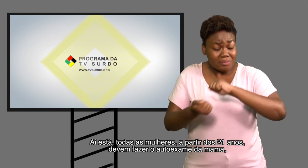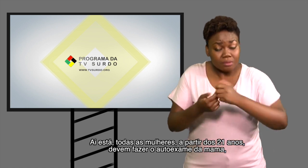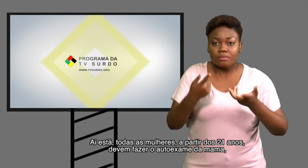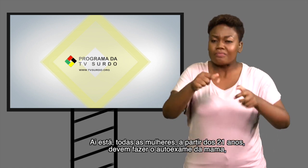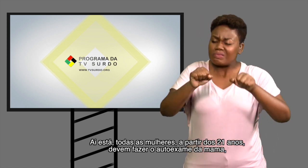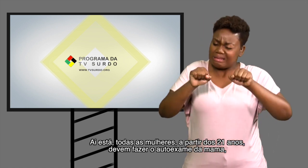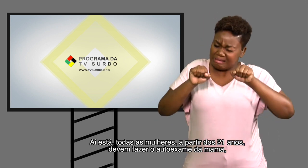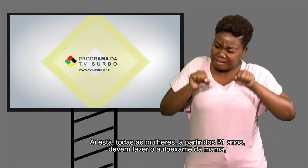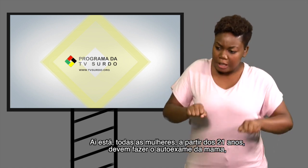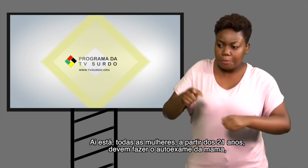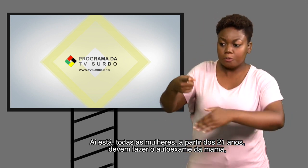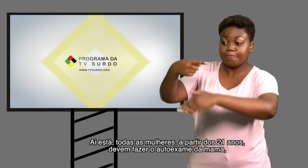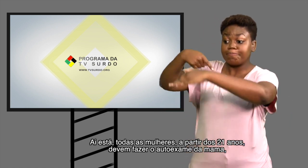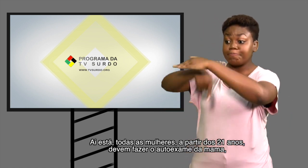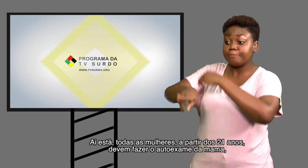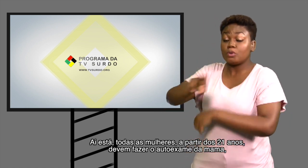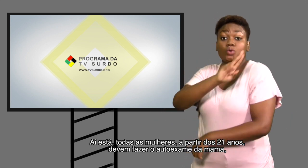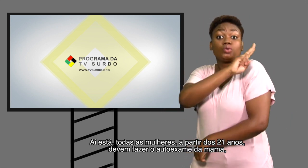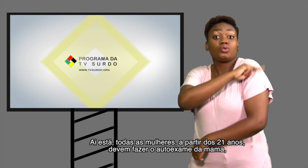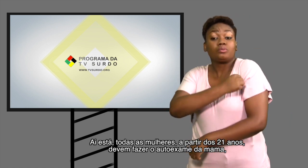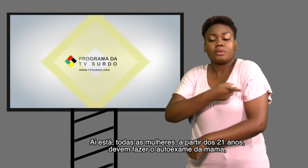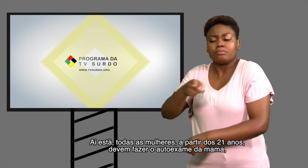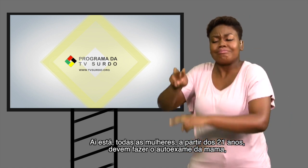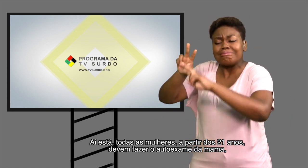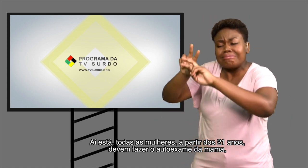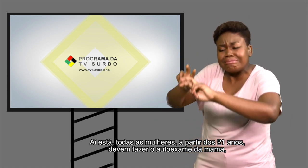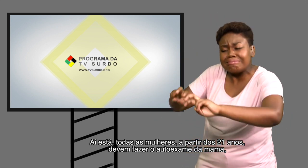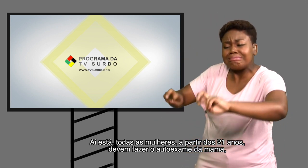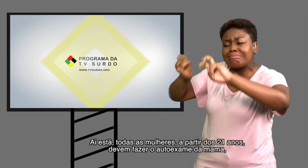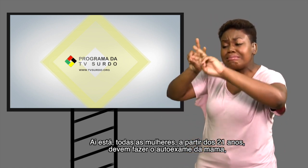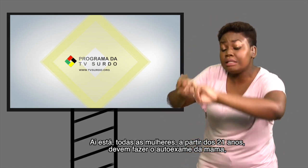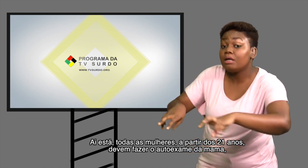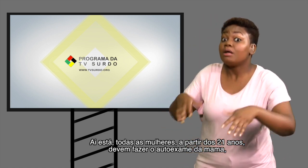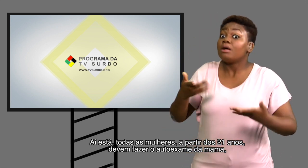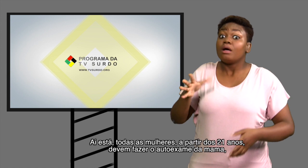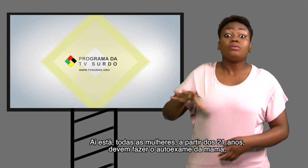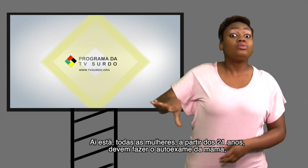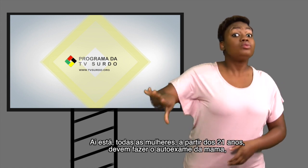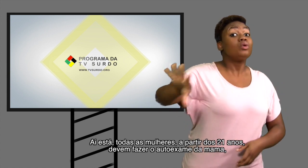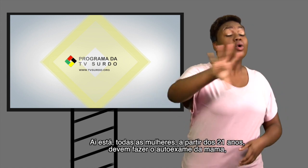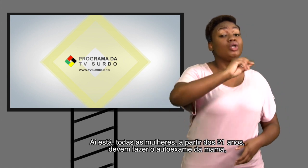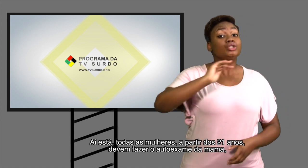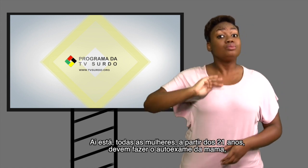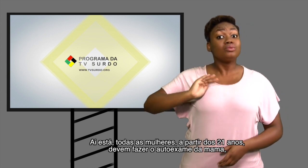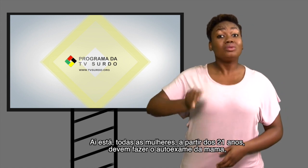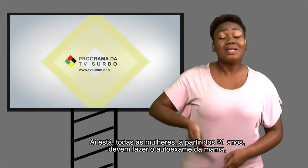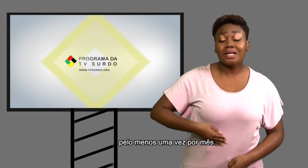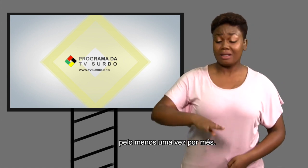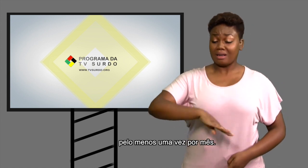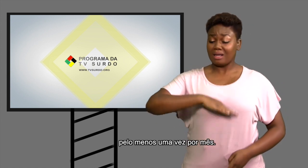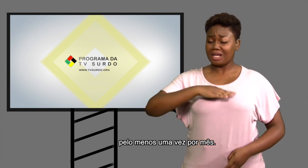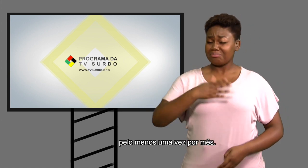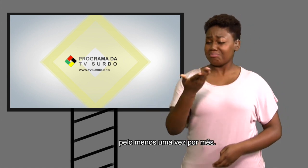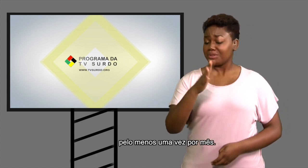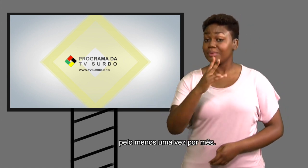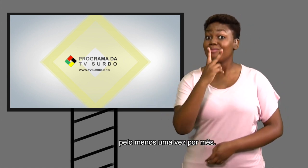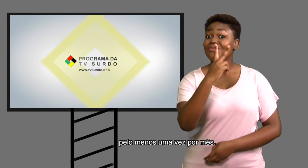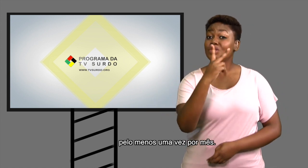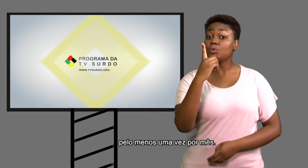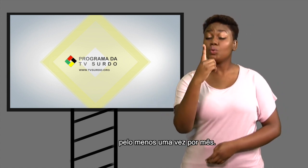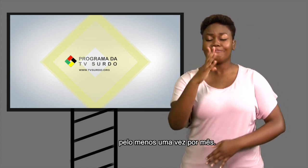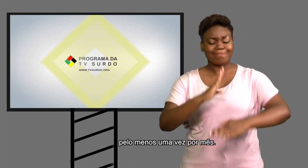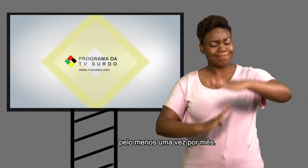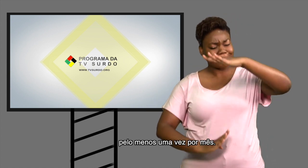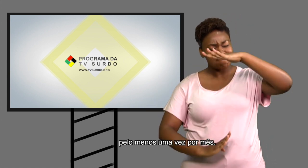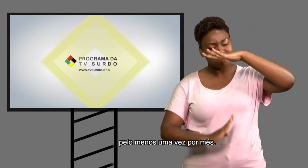Aí está! Todas as mulheres a partir dos 21 anos devem fazer o autoexame da mama pelo menos uma